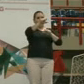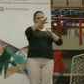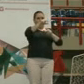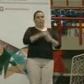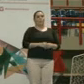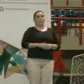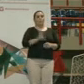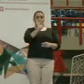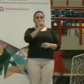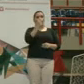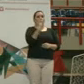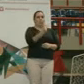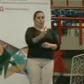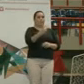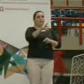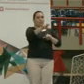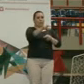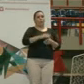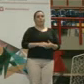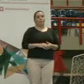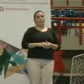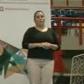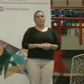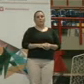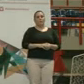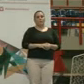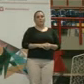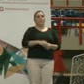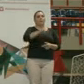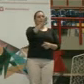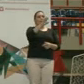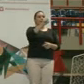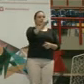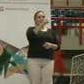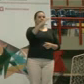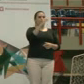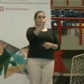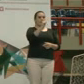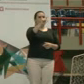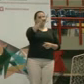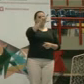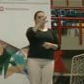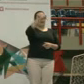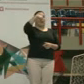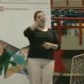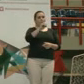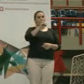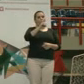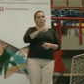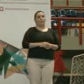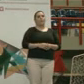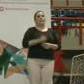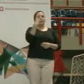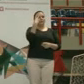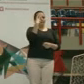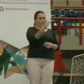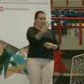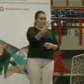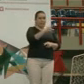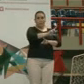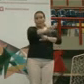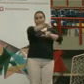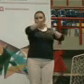iguais apenas. E, o último triângulo é o escaleno. Escaleno. Três